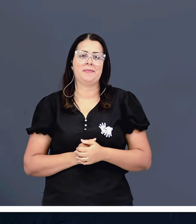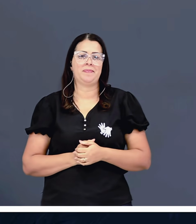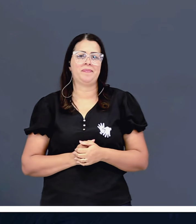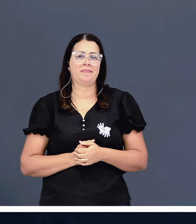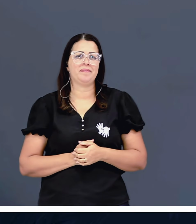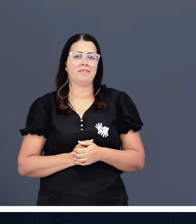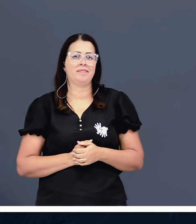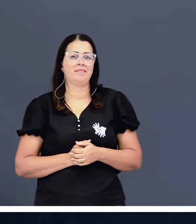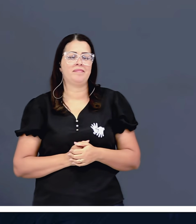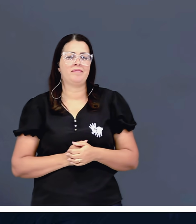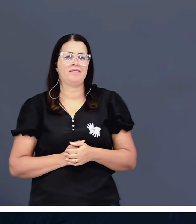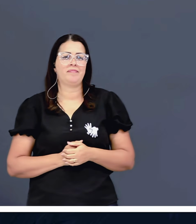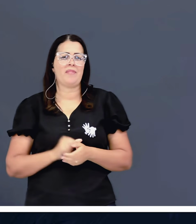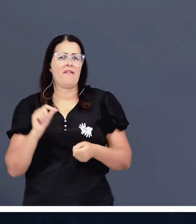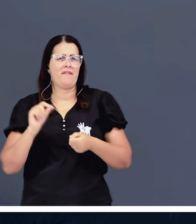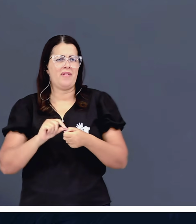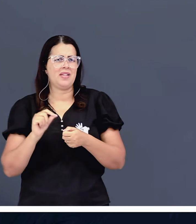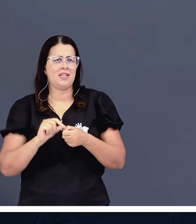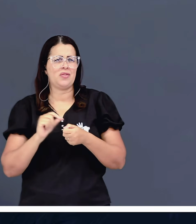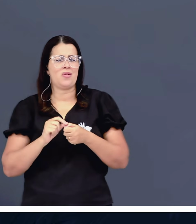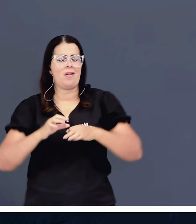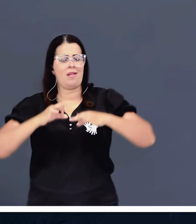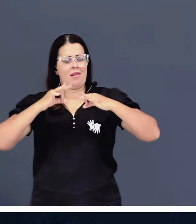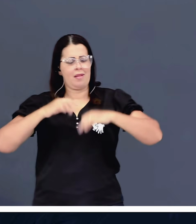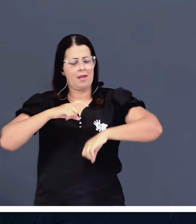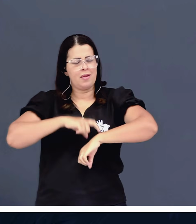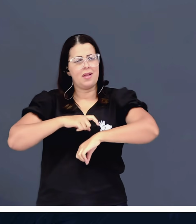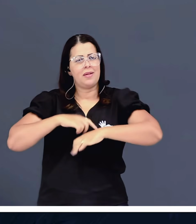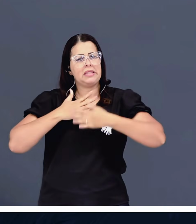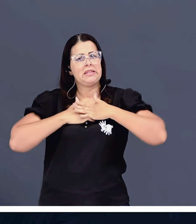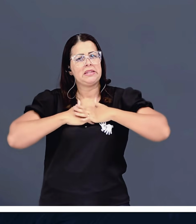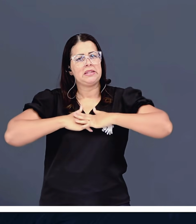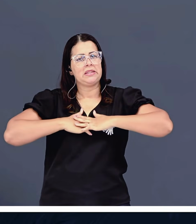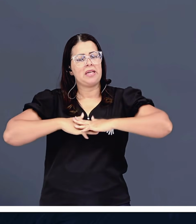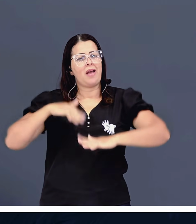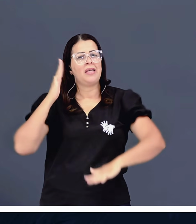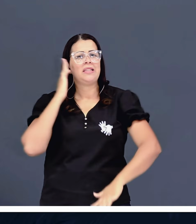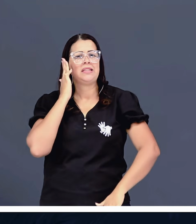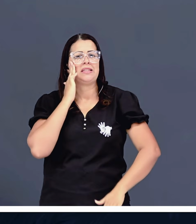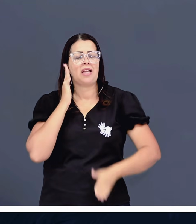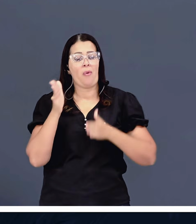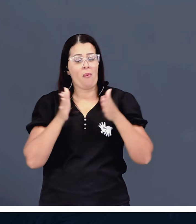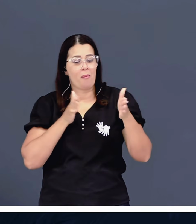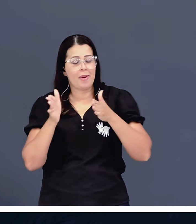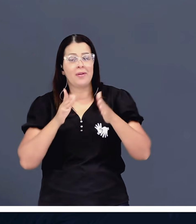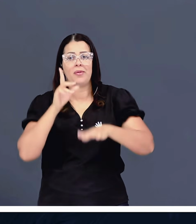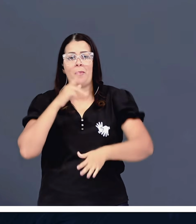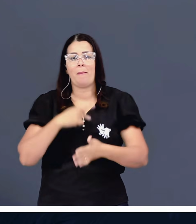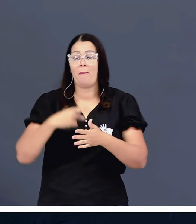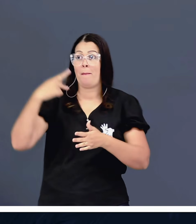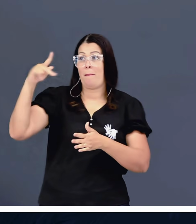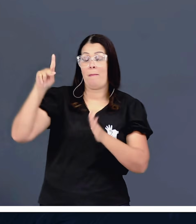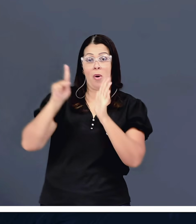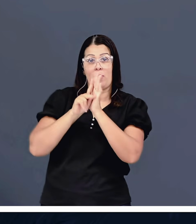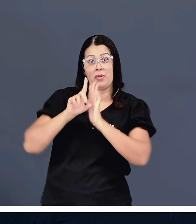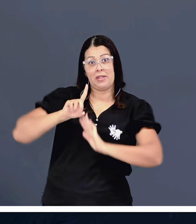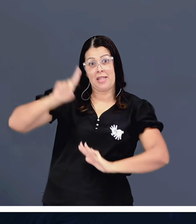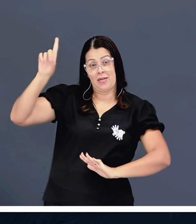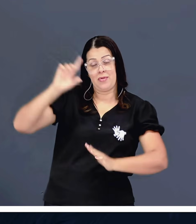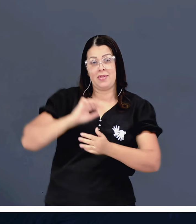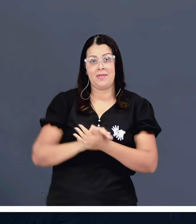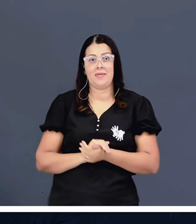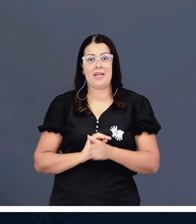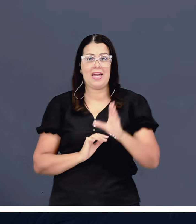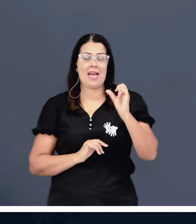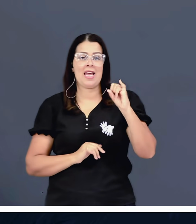Dar fruto no tempo certo é descansar e entender nesse tempo, nesse time de Deus, que nós chamamos de Kairos. Kairos